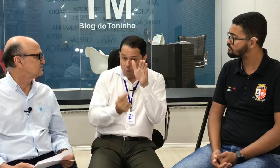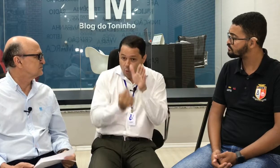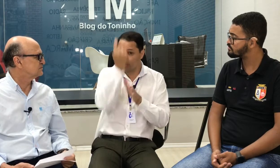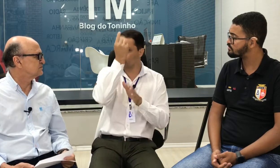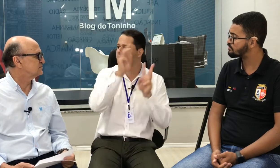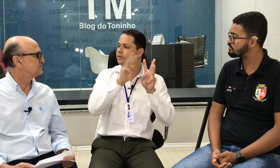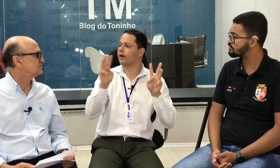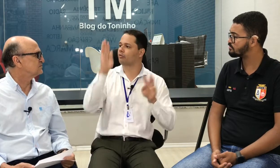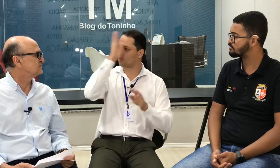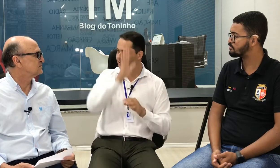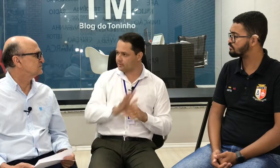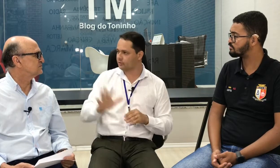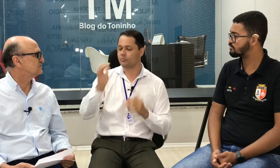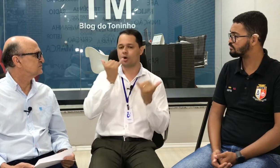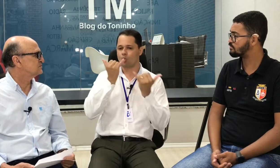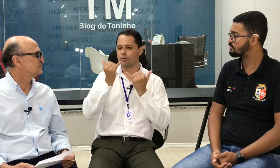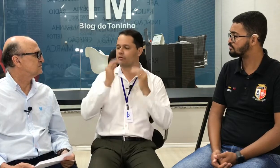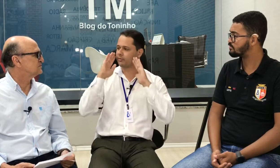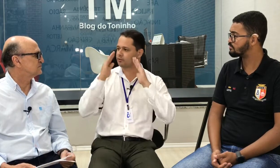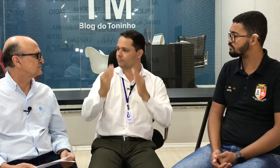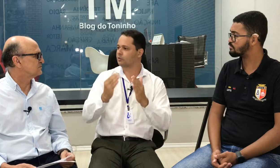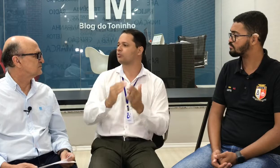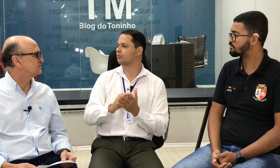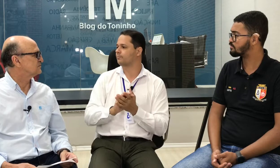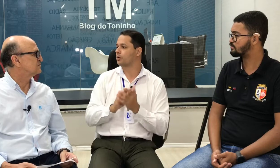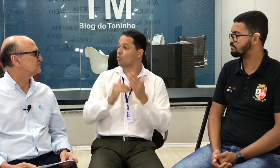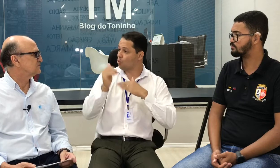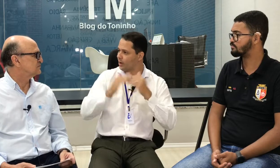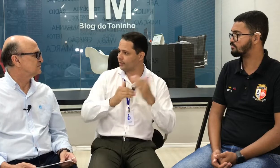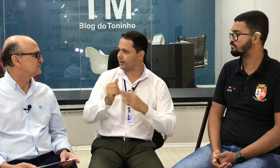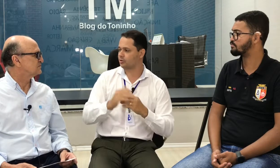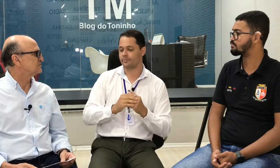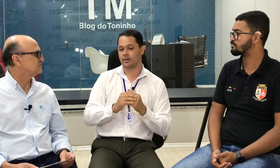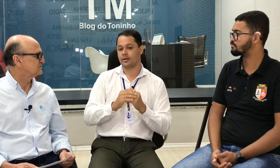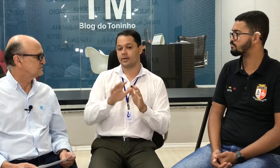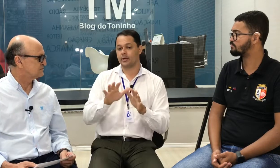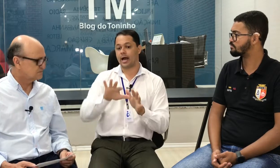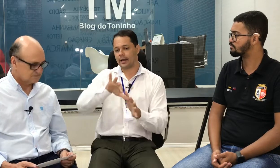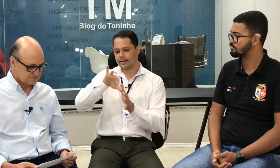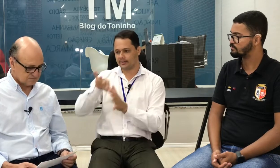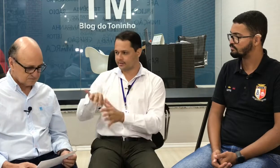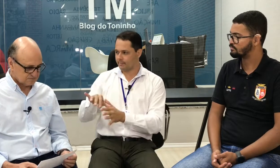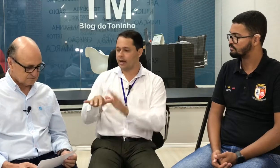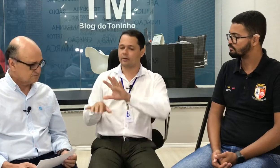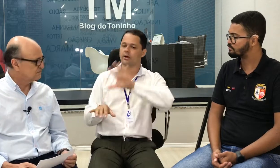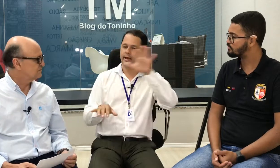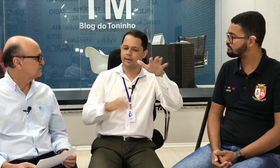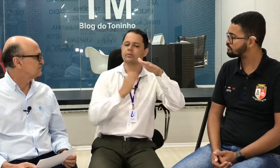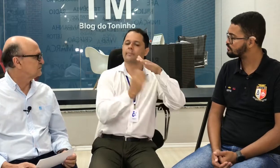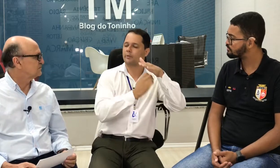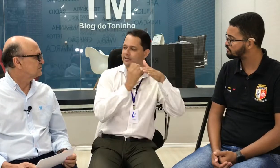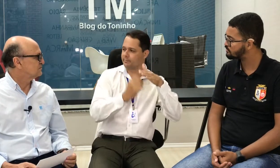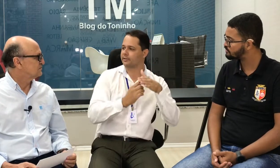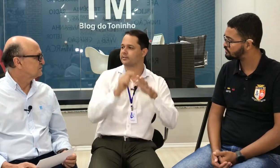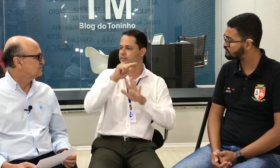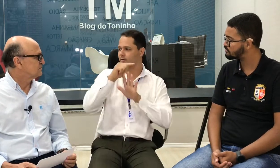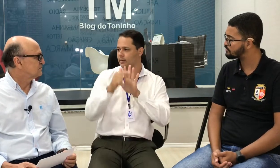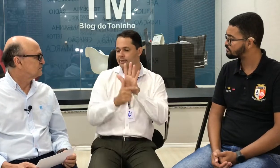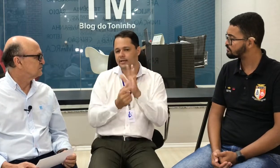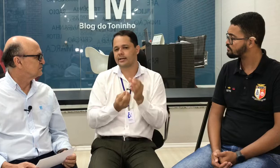único site do Brasil com informação para surdo, com qualidade. Além desse trabalho, aí tem o trabalho para as empresas. Então, a livraria nasceu